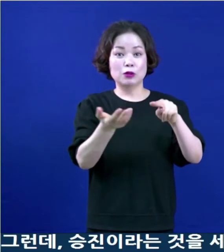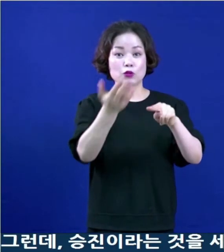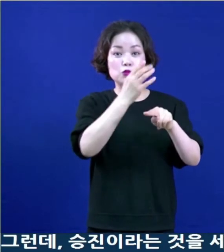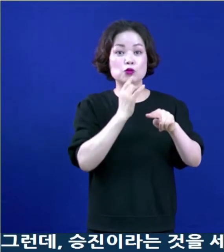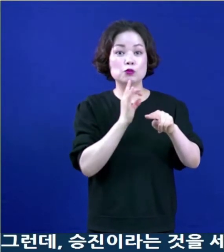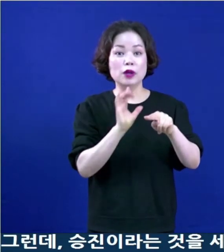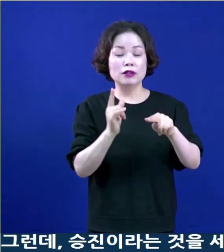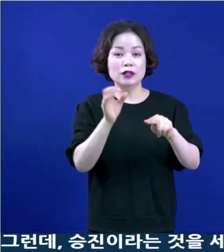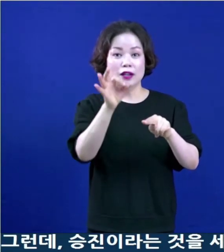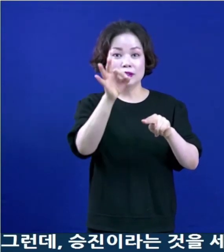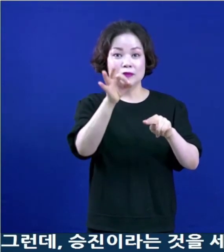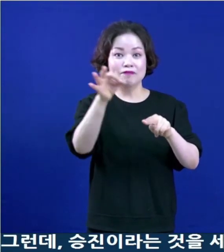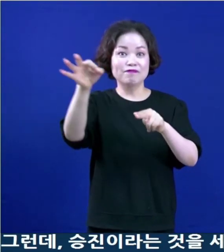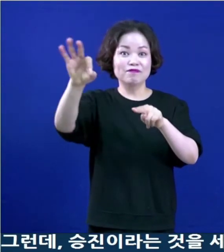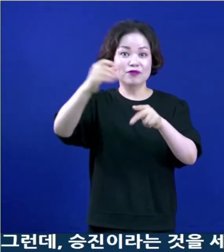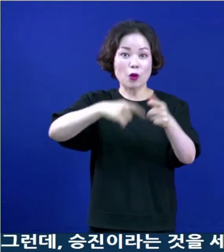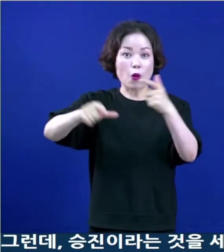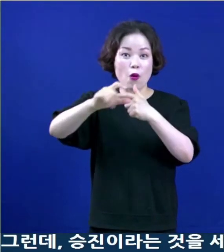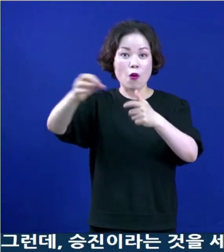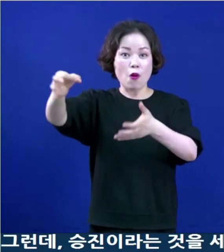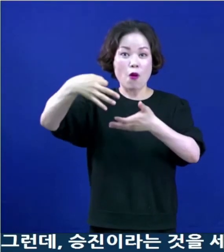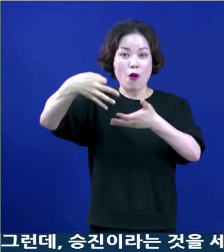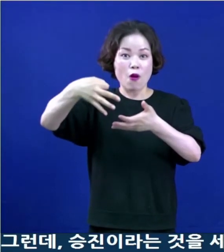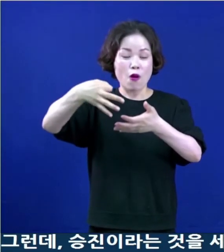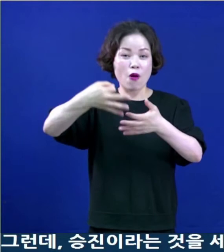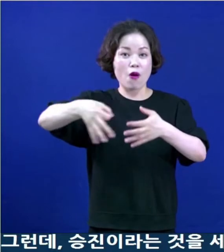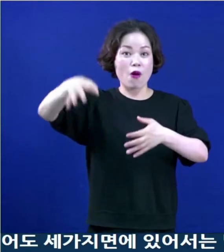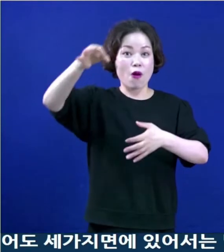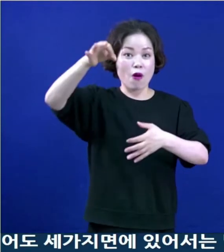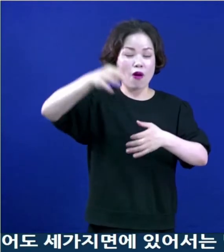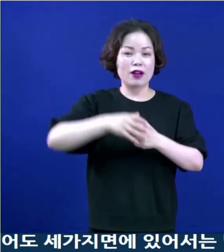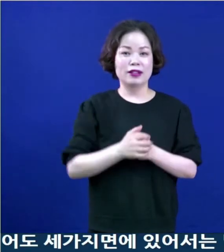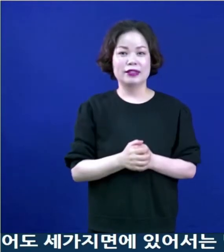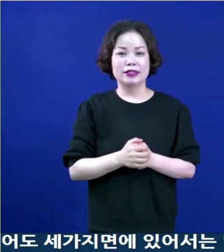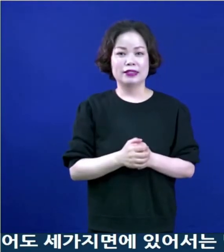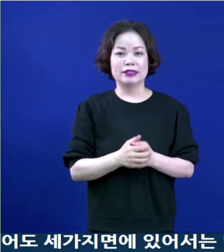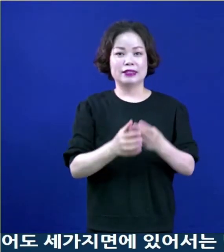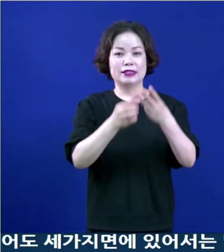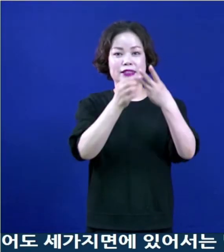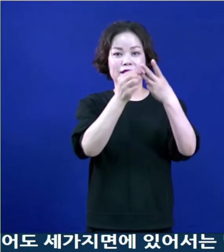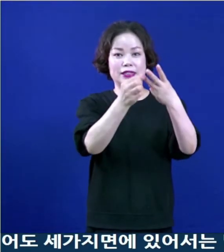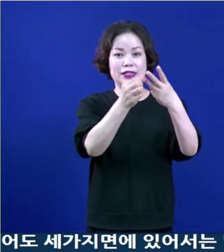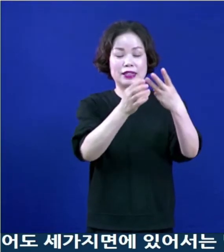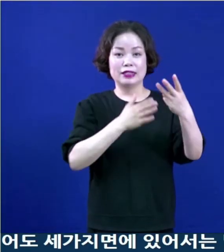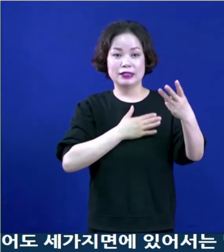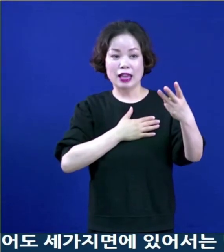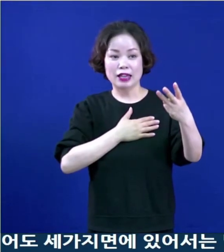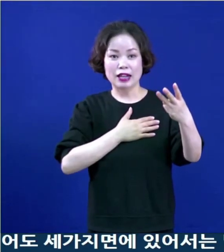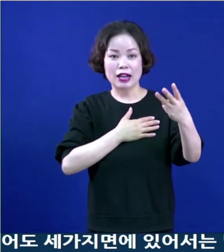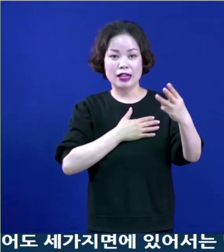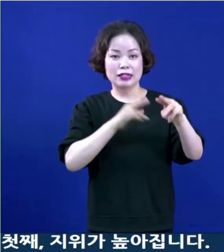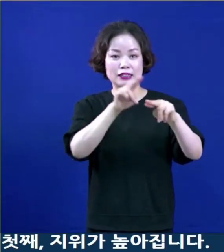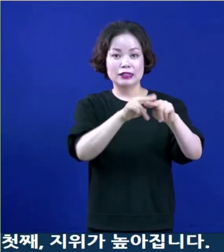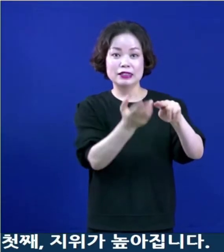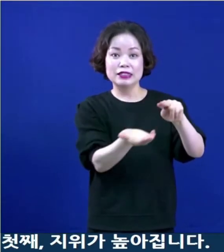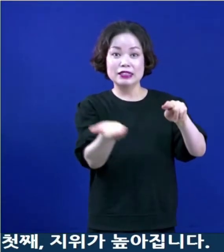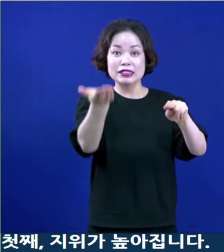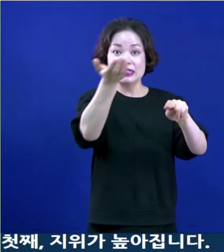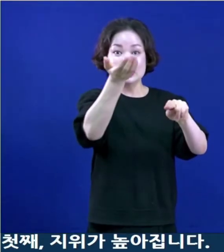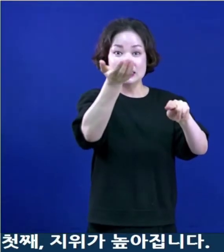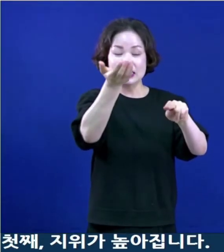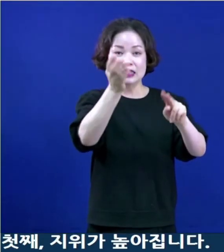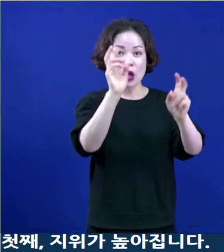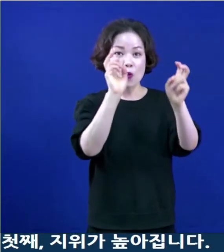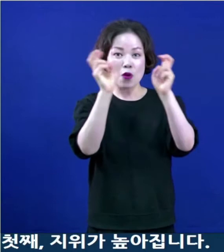아니라 월급도 늘어날 겁니다. 그러니까 좋은 거죠. 세 번째는 내가 승진했다는 것은 적어도